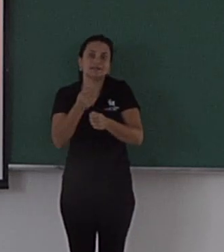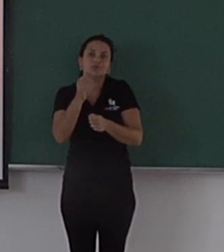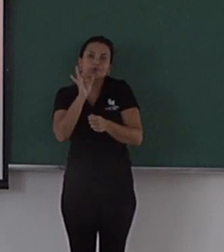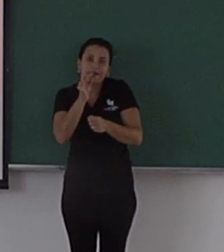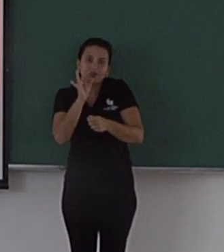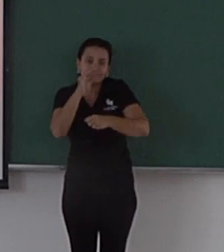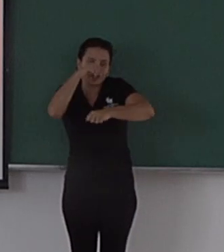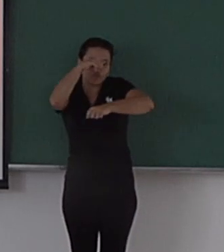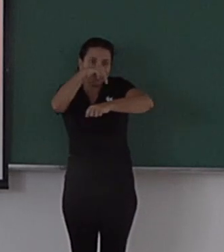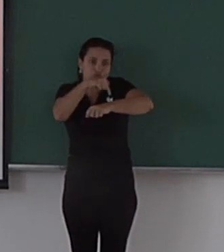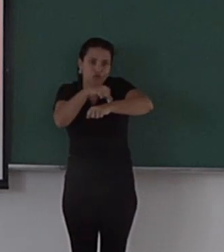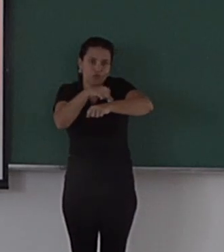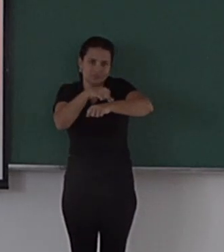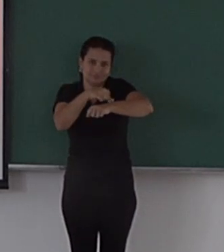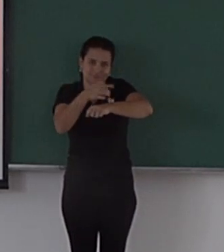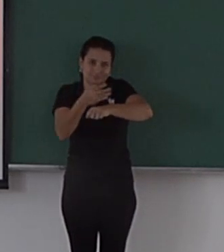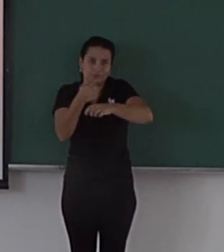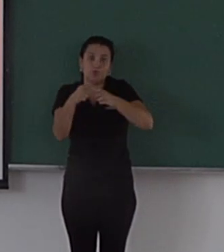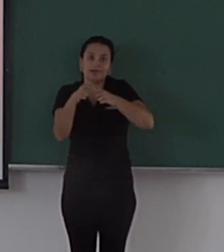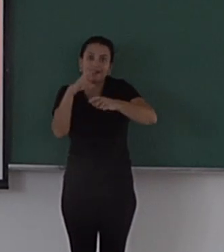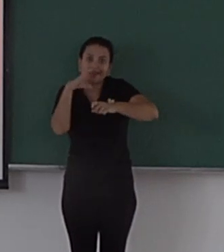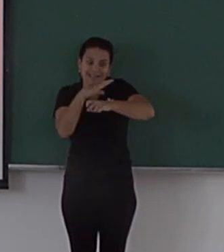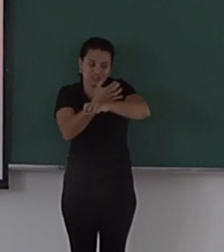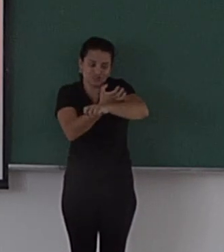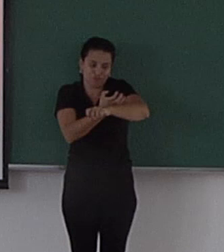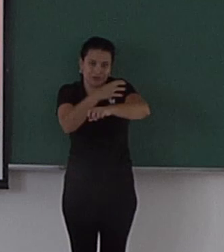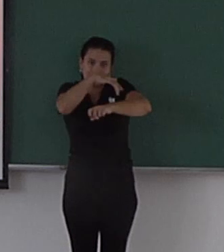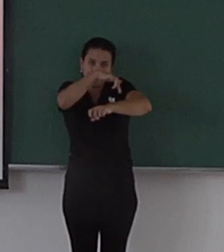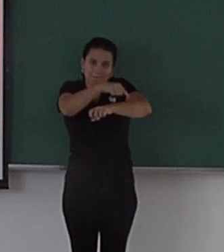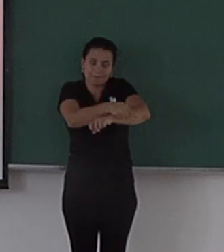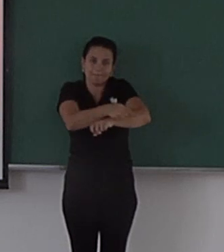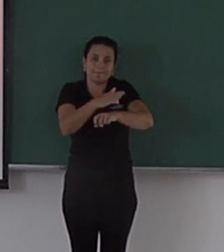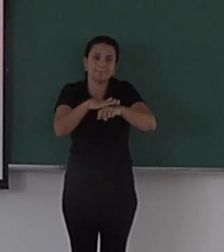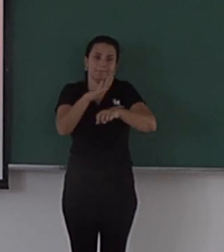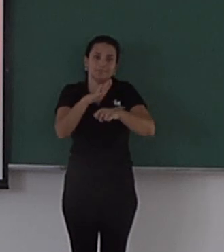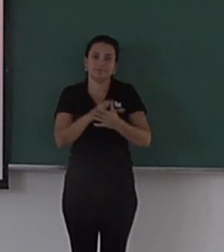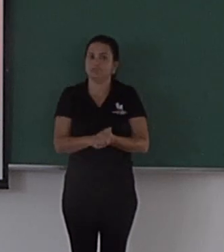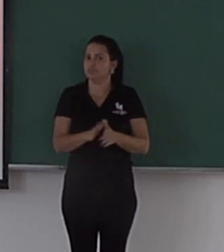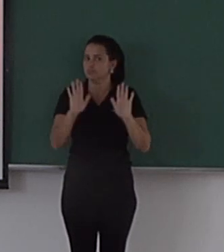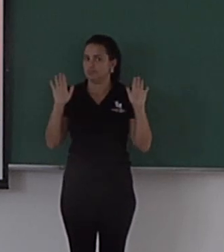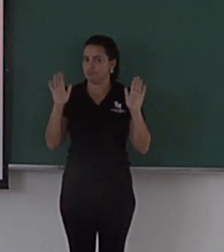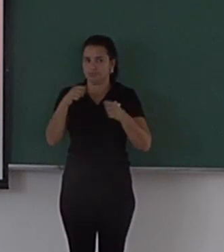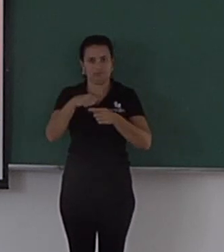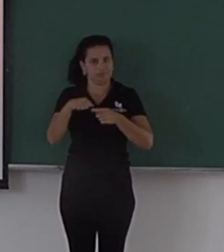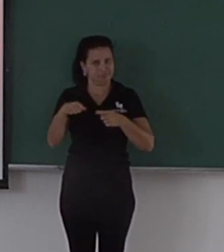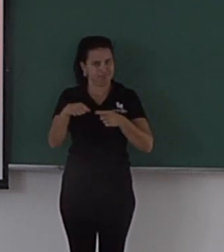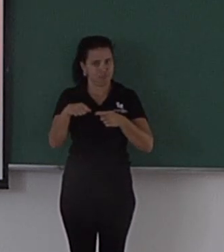profundo, vira 3º grau, mas isso é muito frequente, Cara, pomada minâncora e pasta de dente, eu